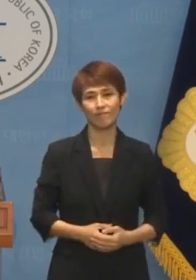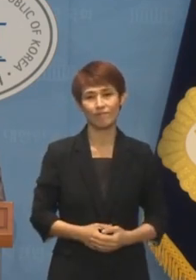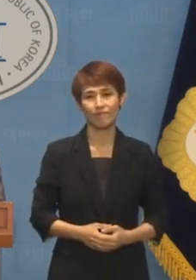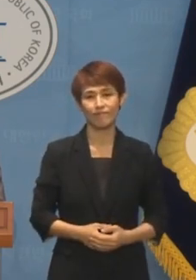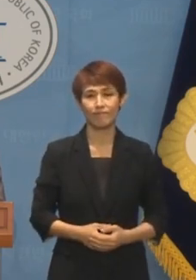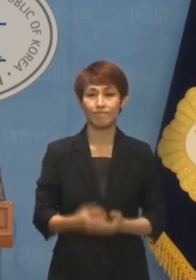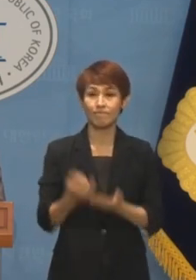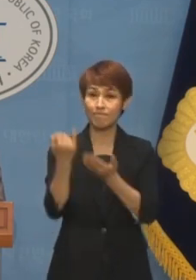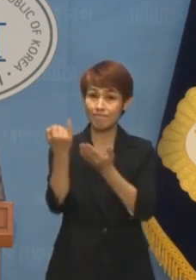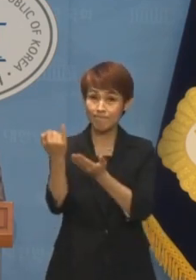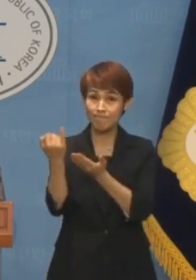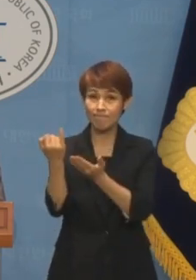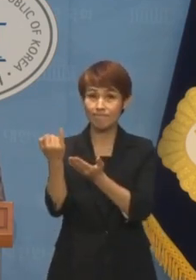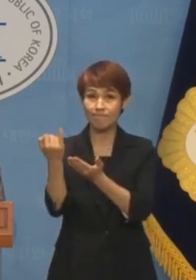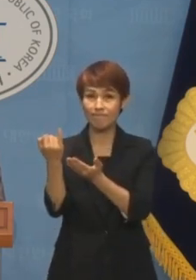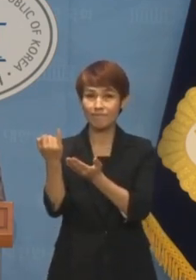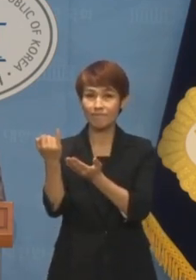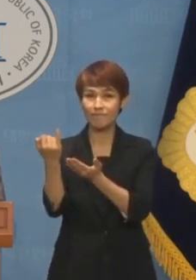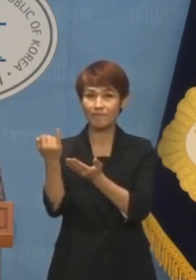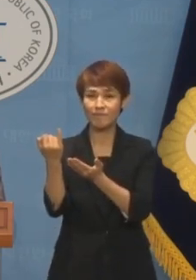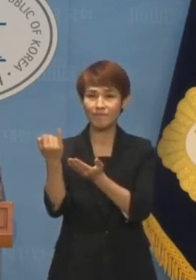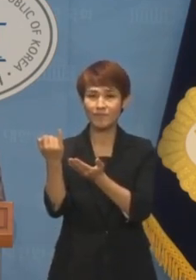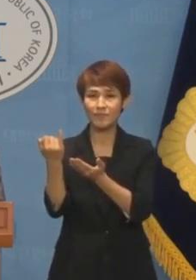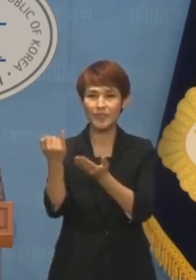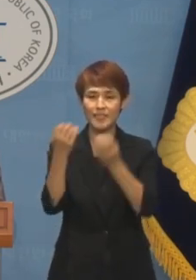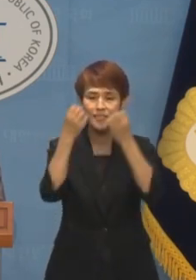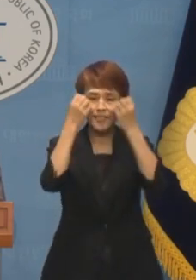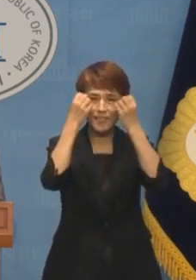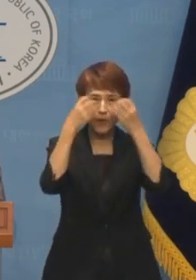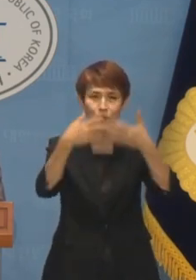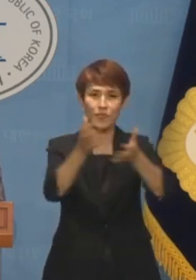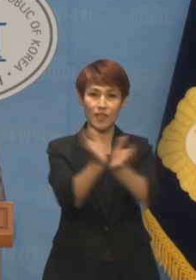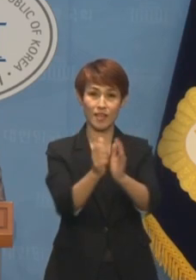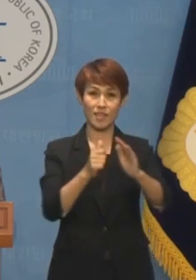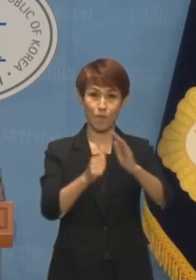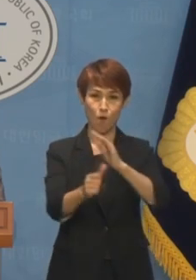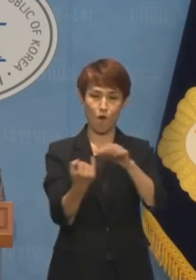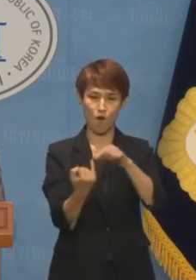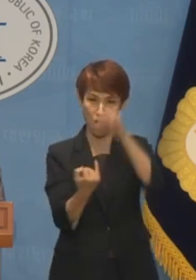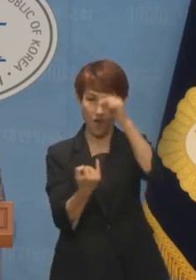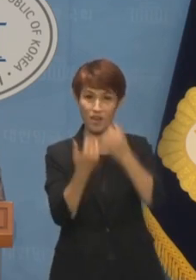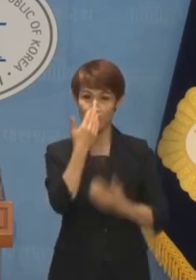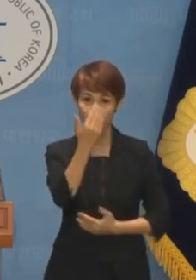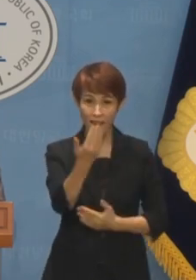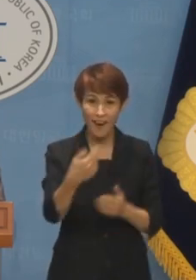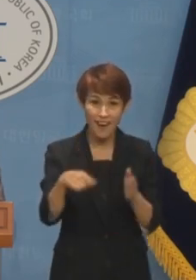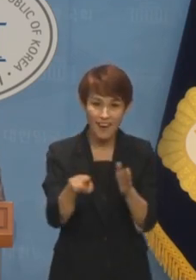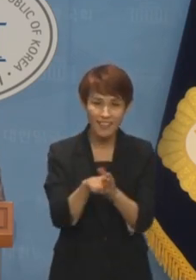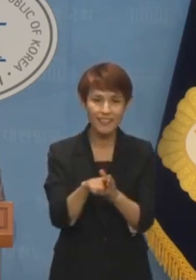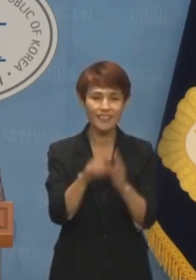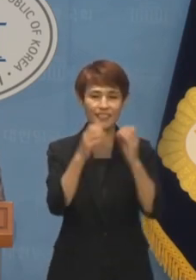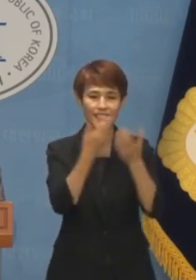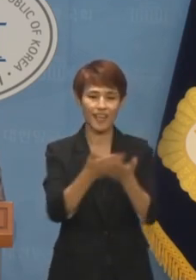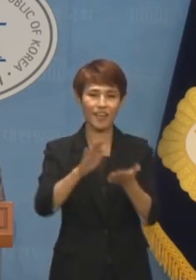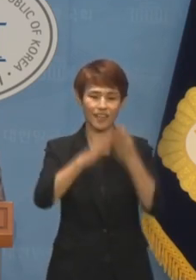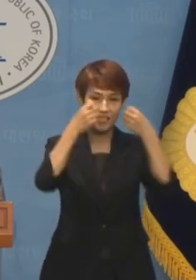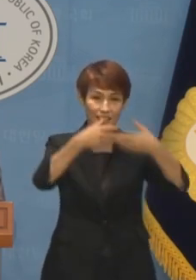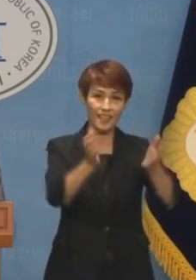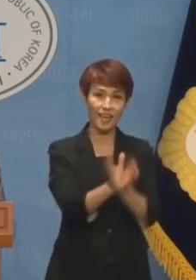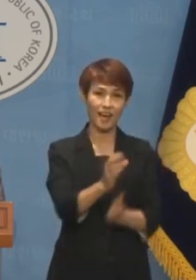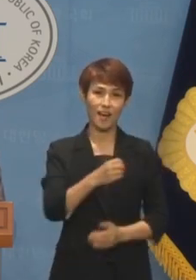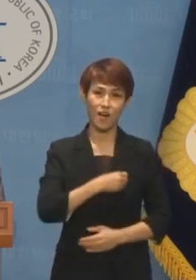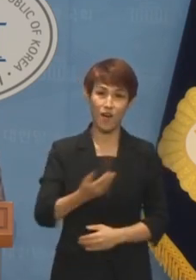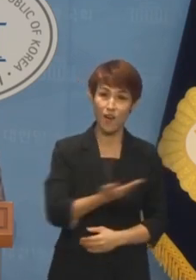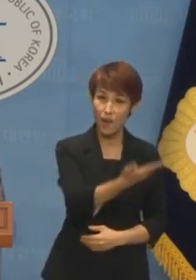허은하 당대표 후보가 우리 새로운 당대표로 선출될 수 있도록 개혁신당 당원 동지